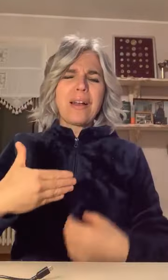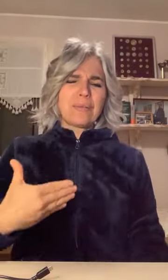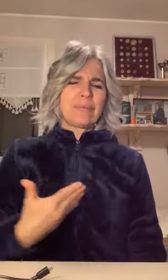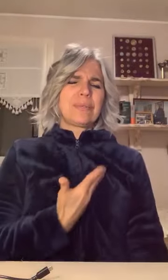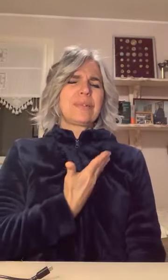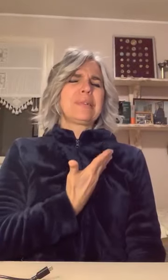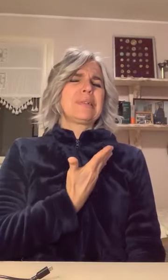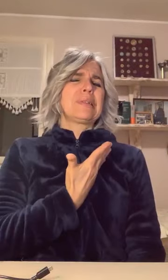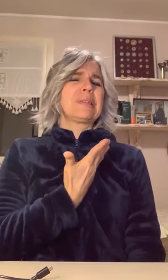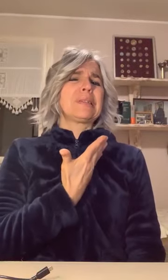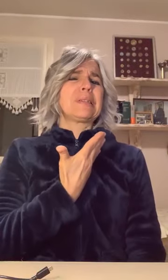incolpera,